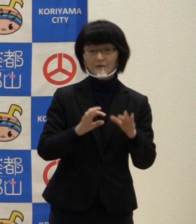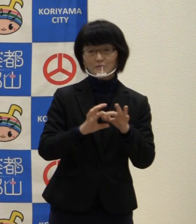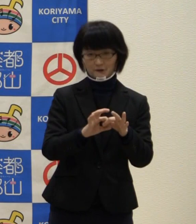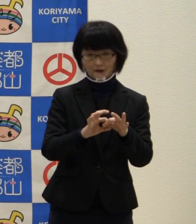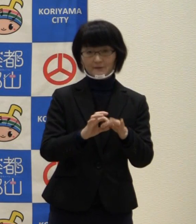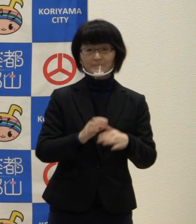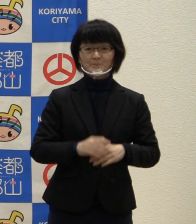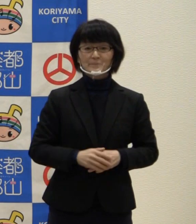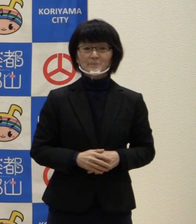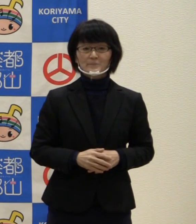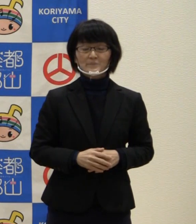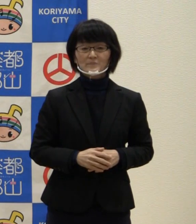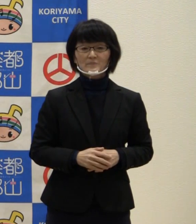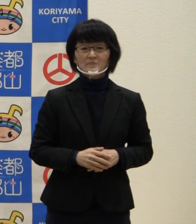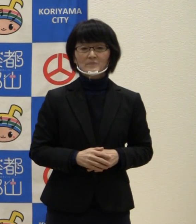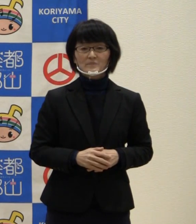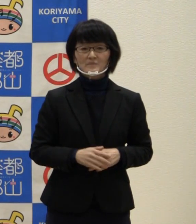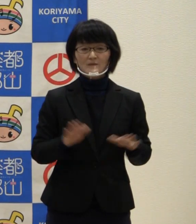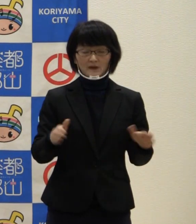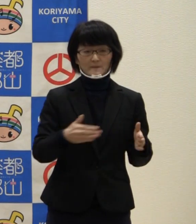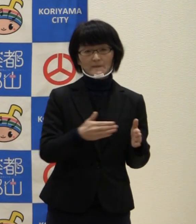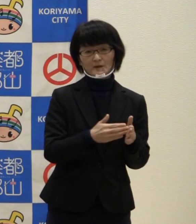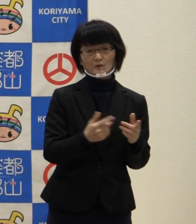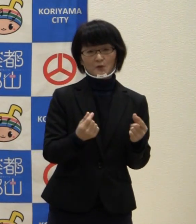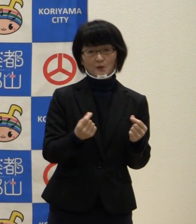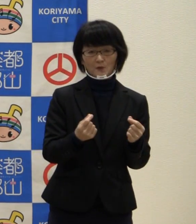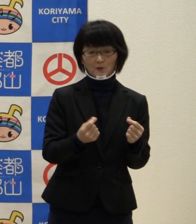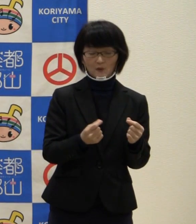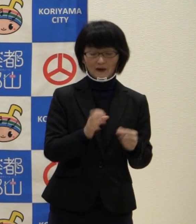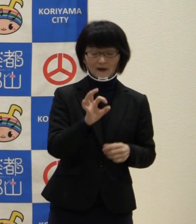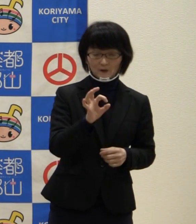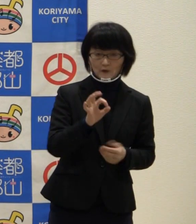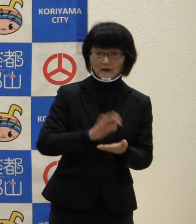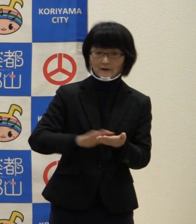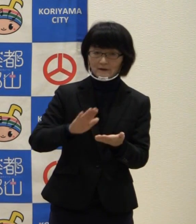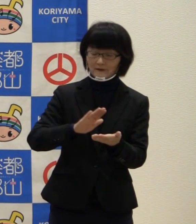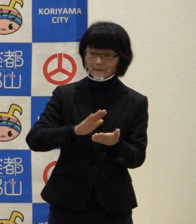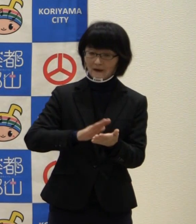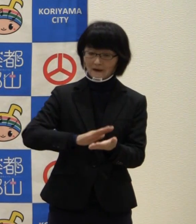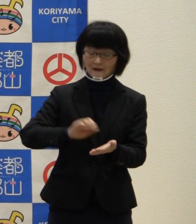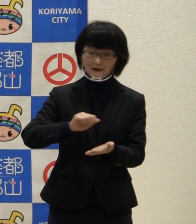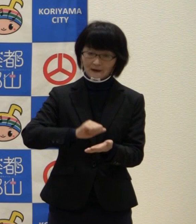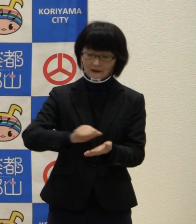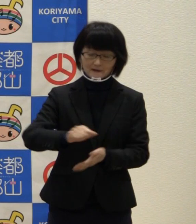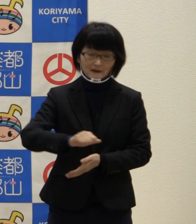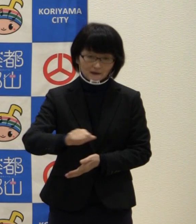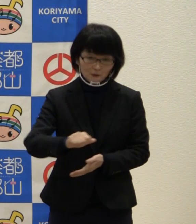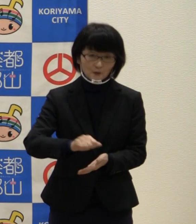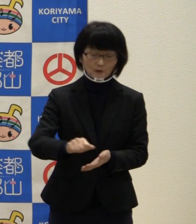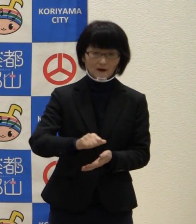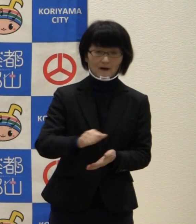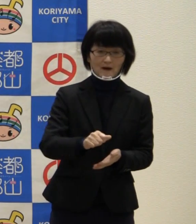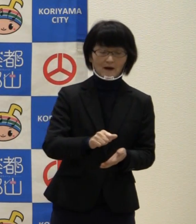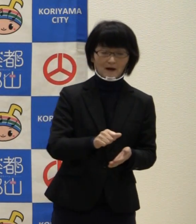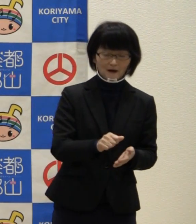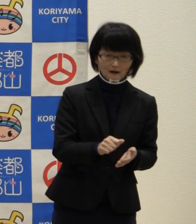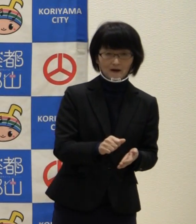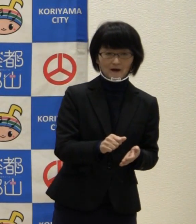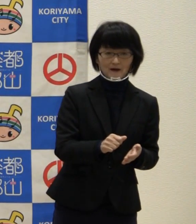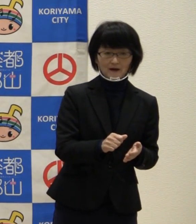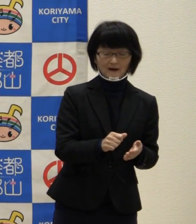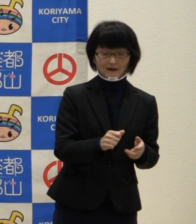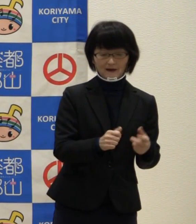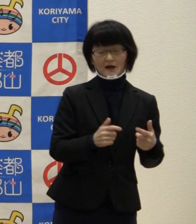ます。今までもですねトイレ清掃あるいは三密回避のためのスクールバスの増